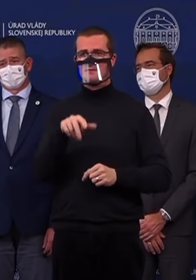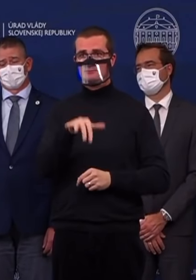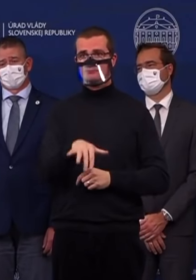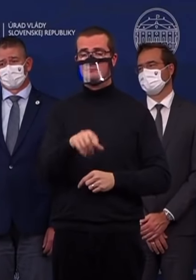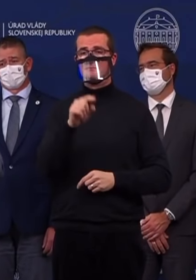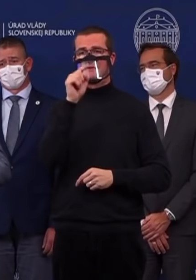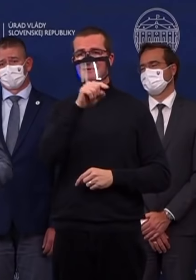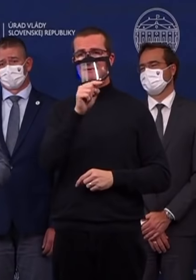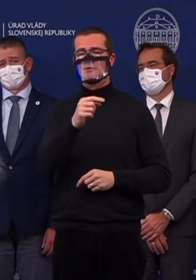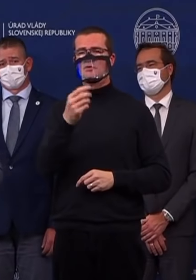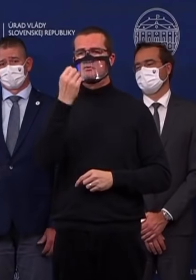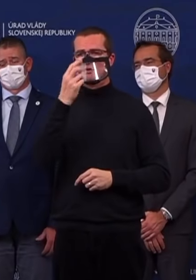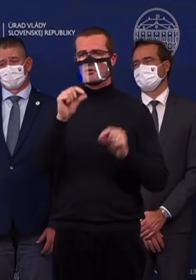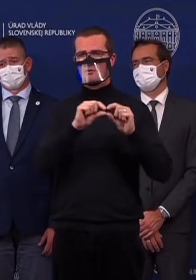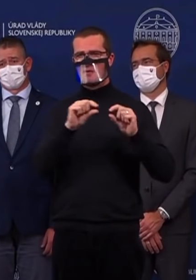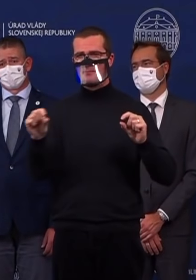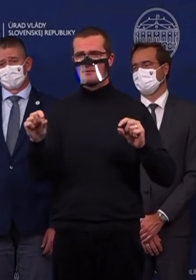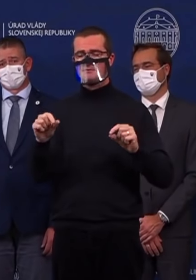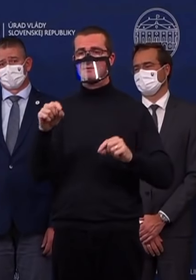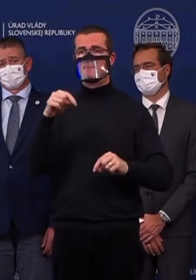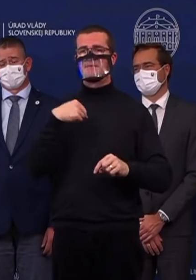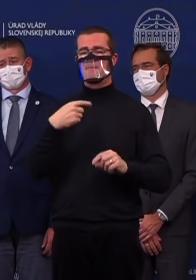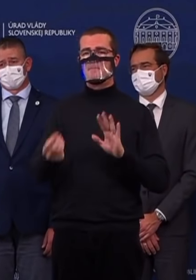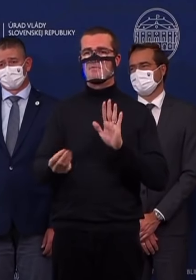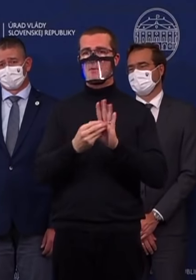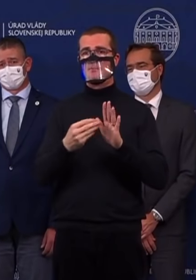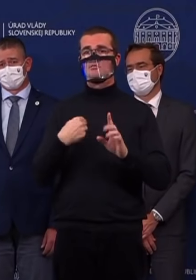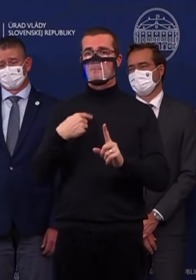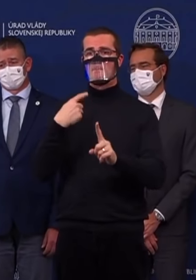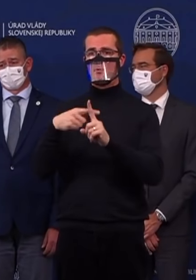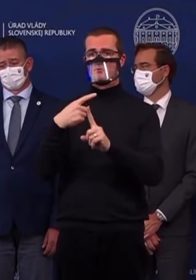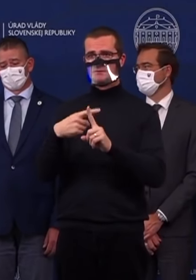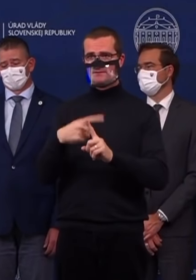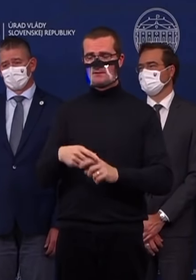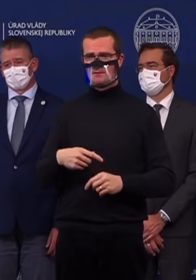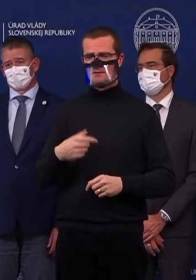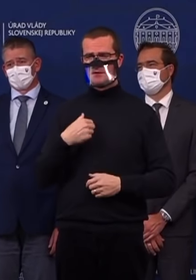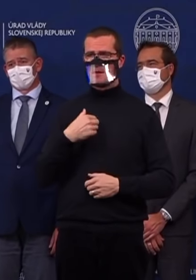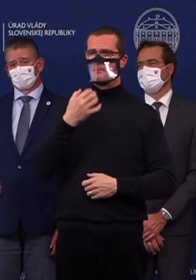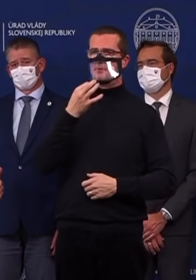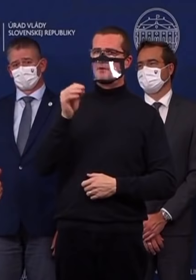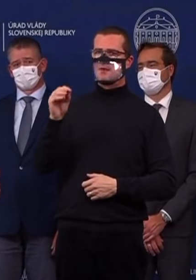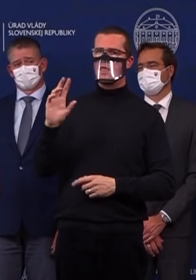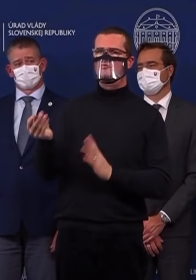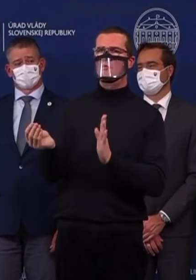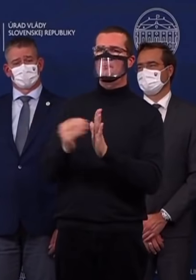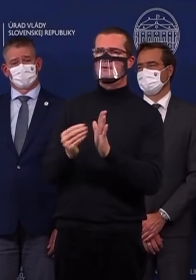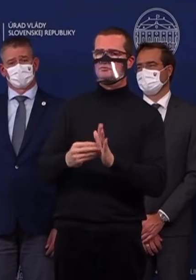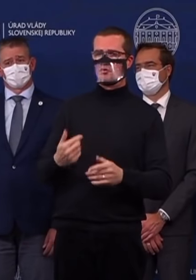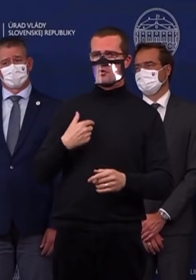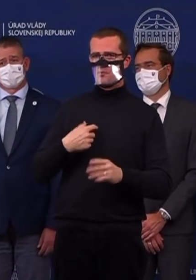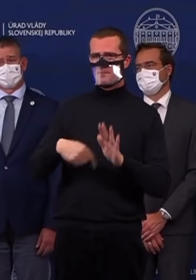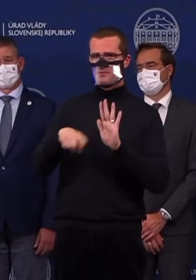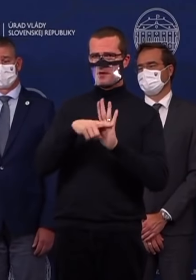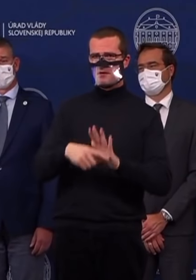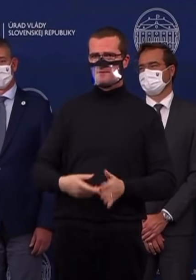ten škaredo napísané, mi tam napísal, že som pozitívny. Tak som sa ho opýtal, čo mi to tam píše, však som